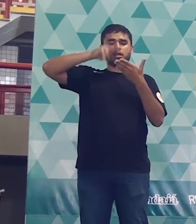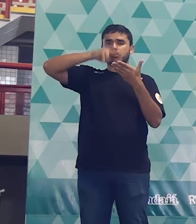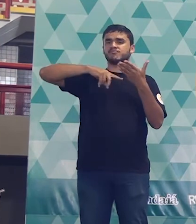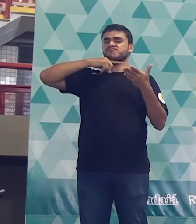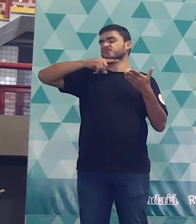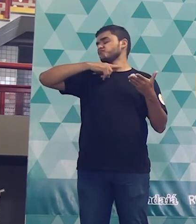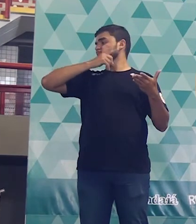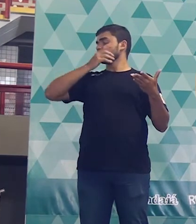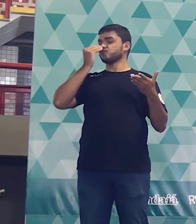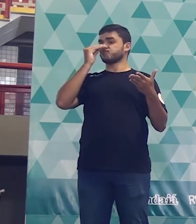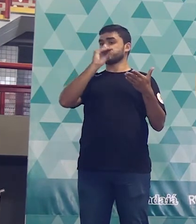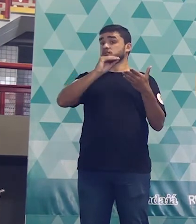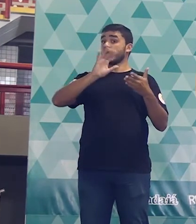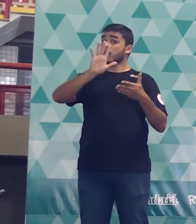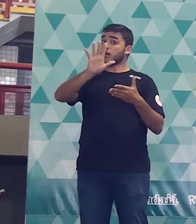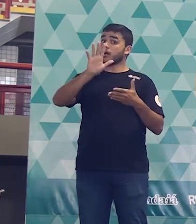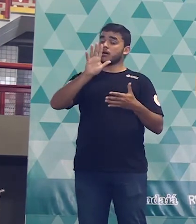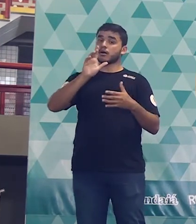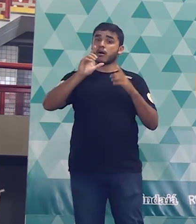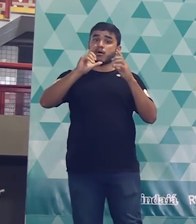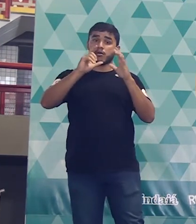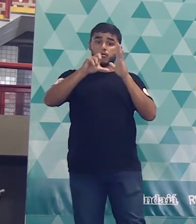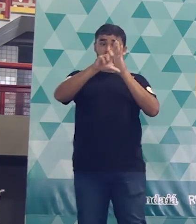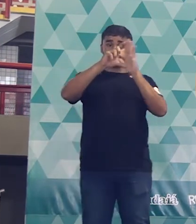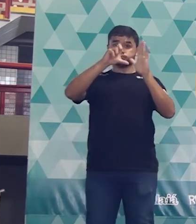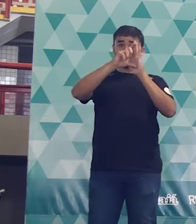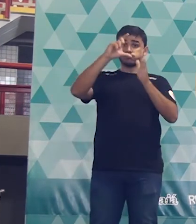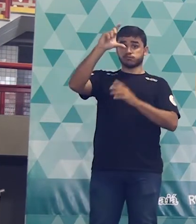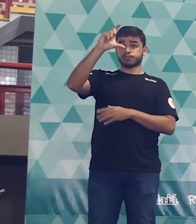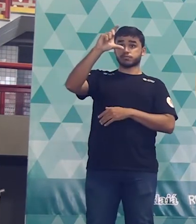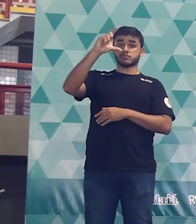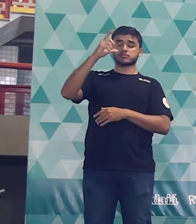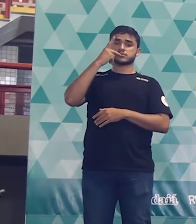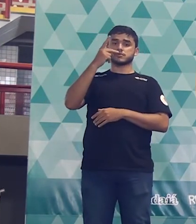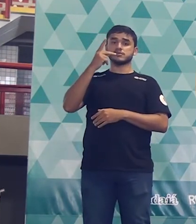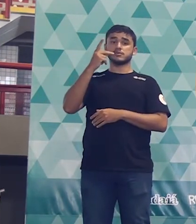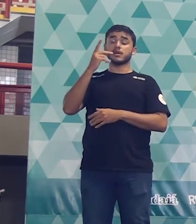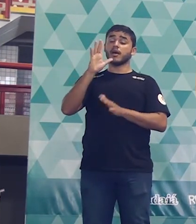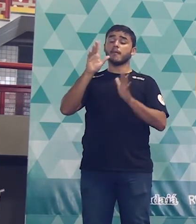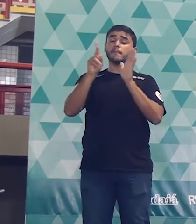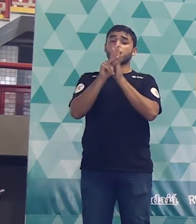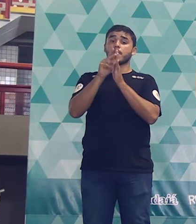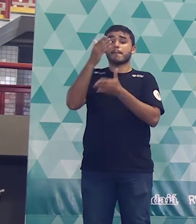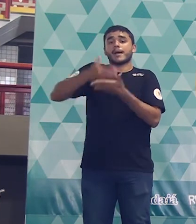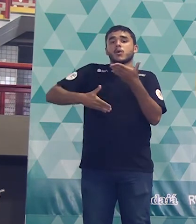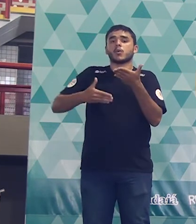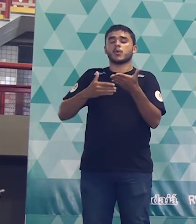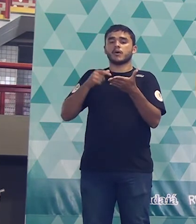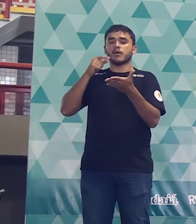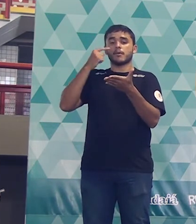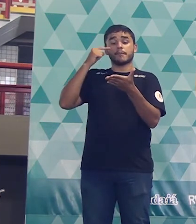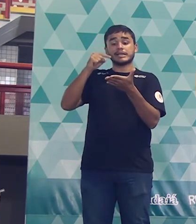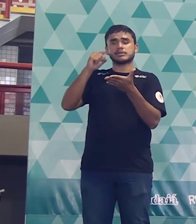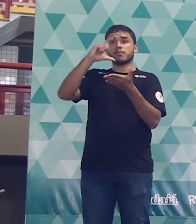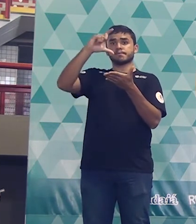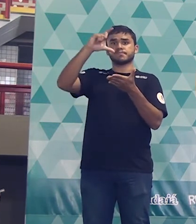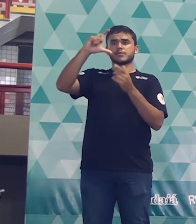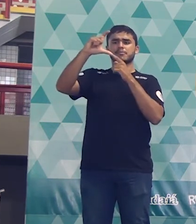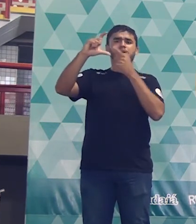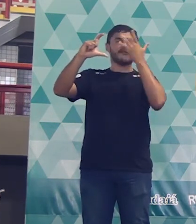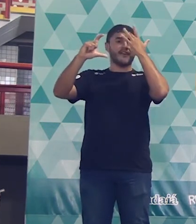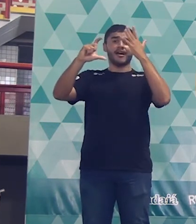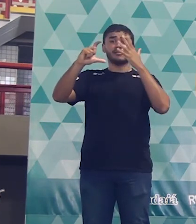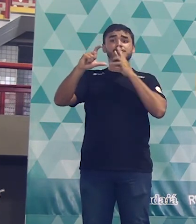assim? Só que às vezes os textos maiores trazem as questões mais fáceis, certo? E às vezes os